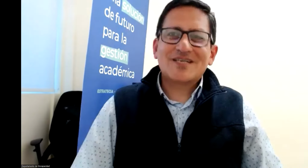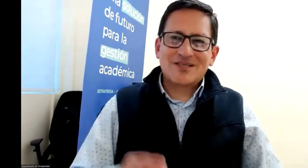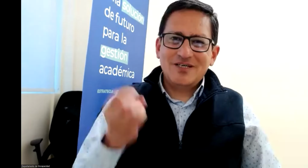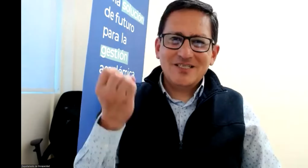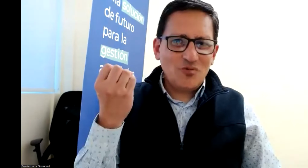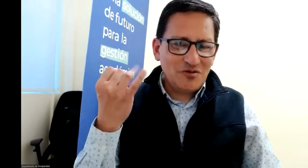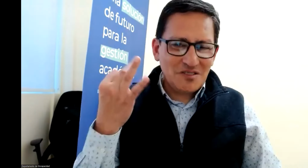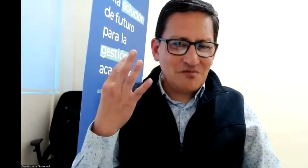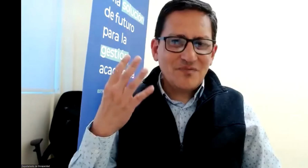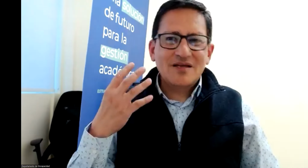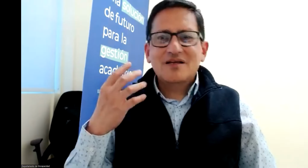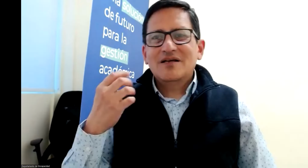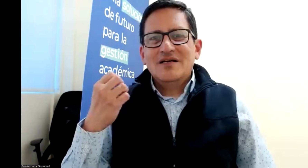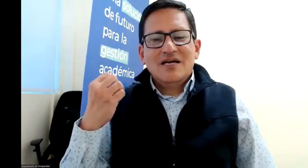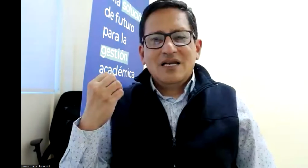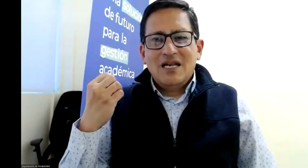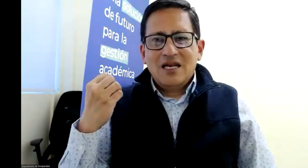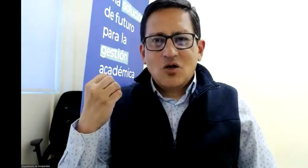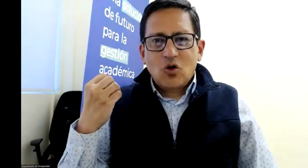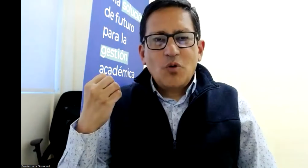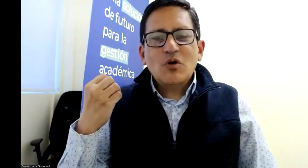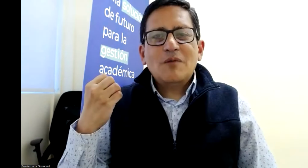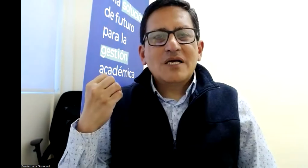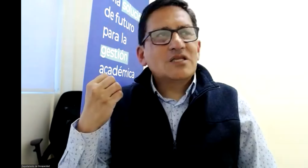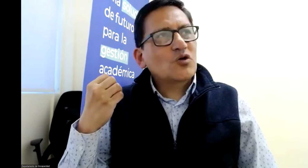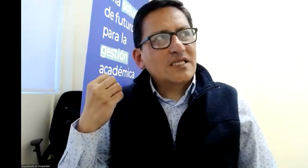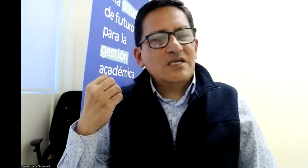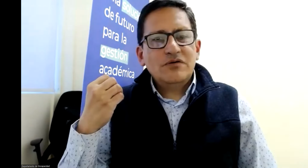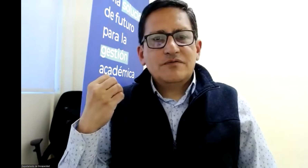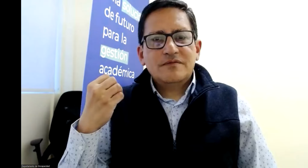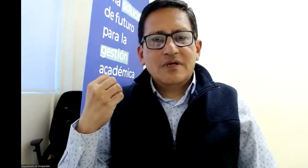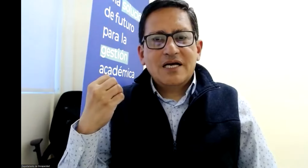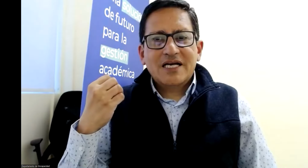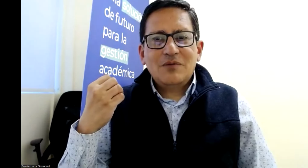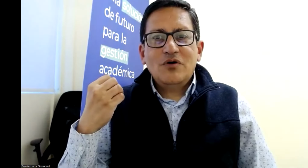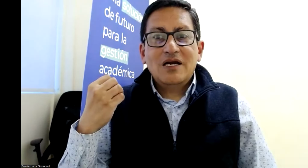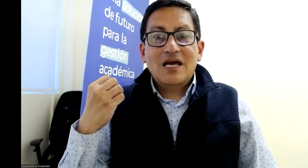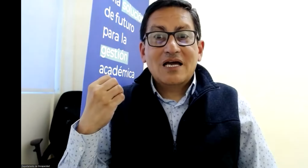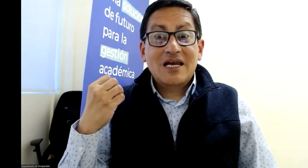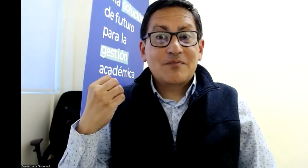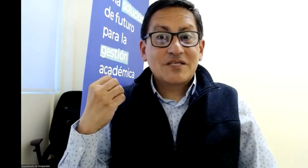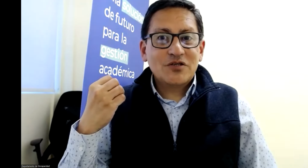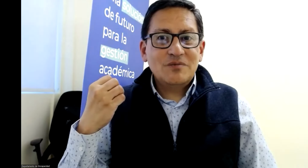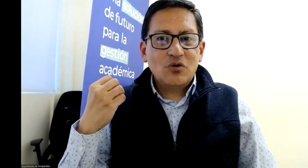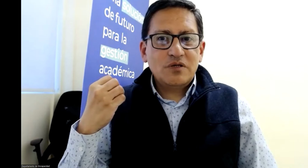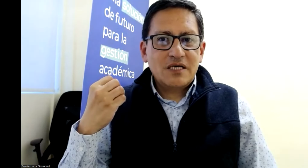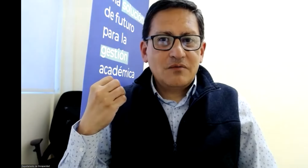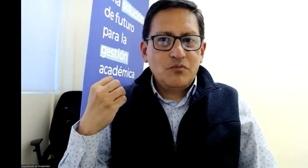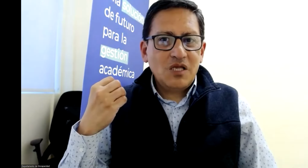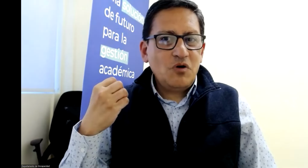correcto ese número cierto como es un interrogativo le agregamos en la la expresión de pregunta podemos